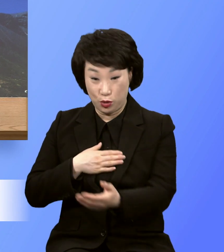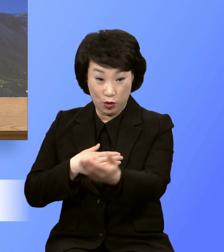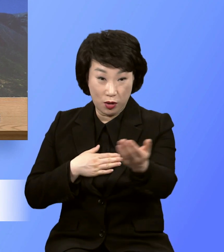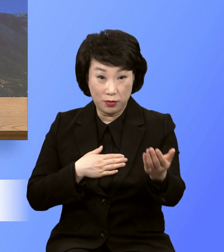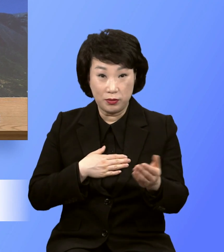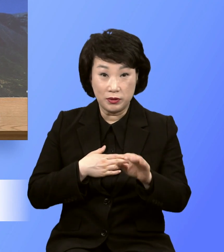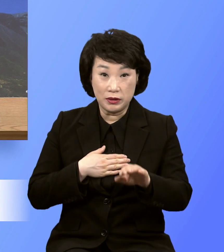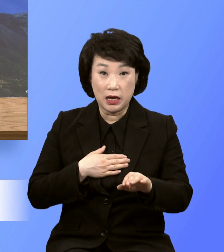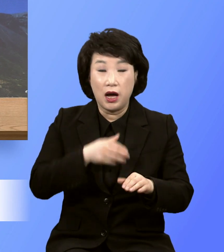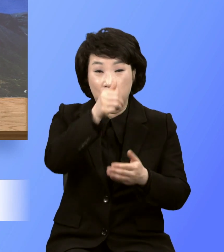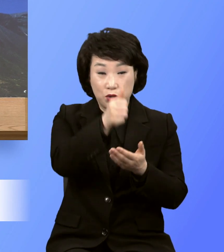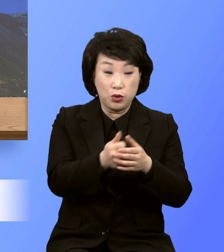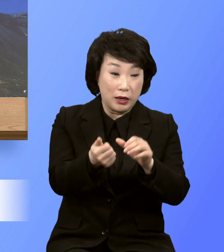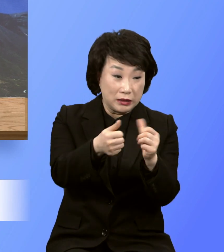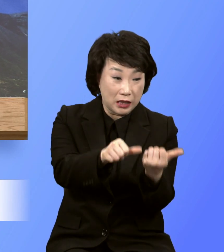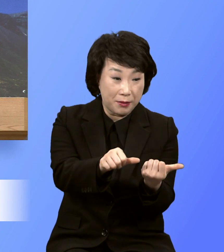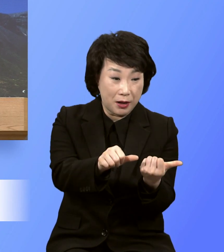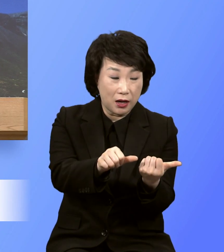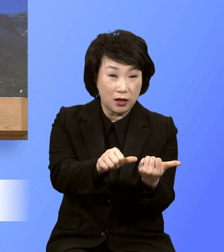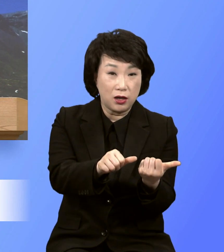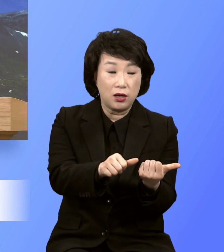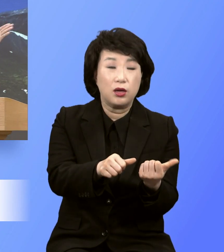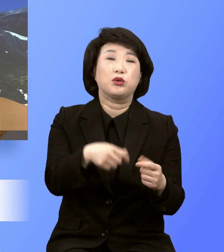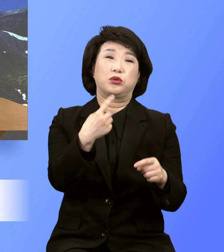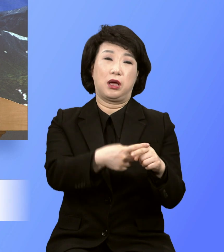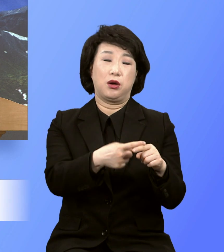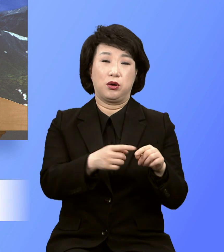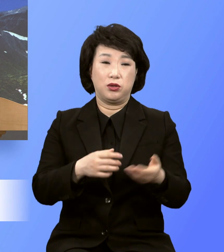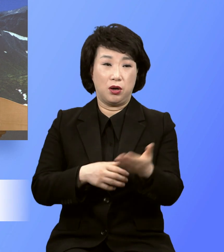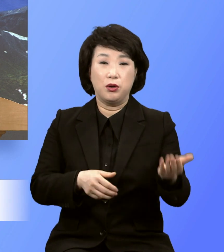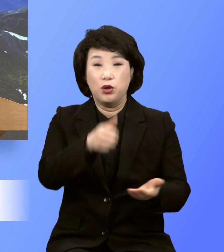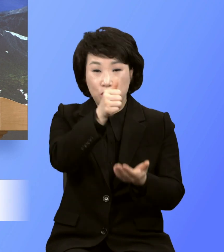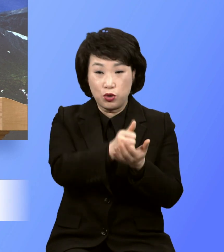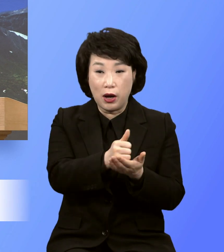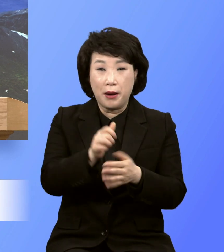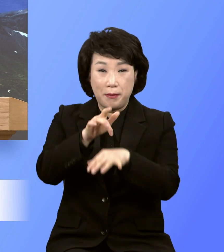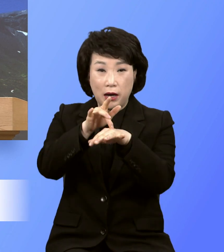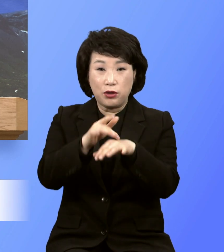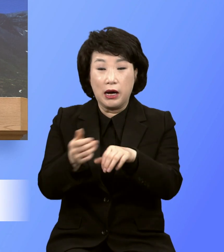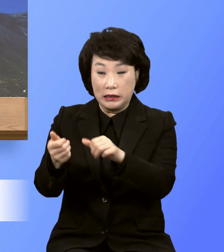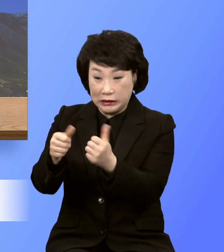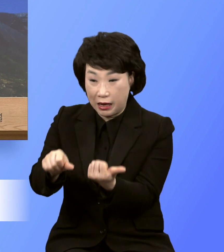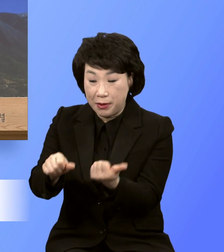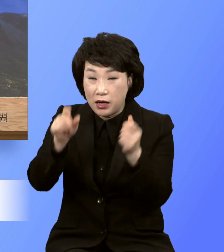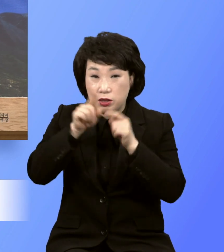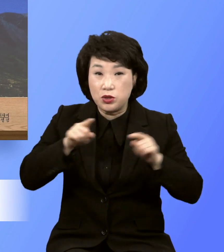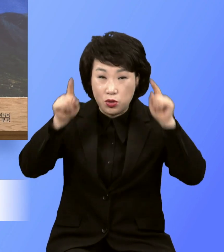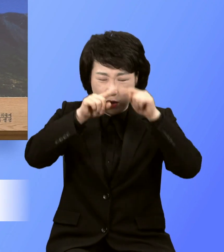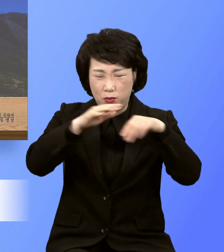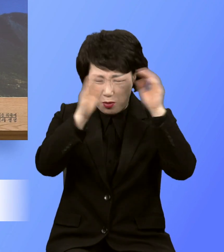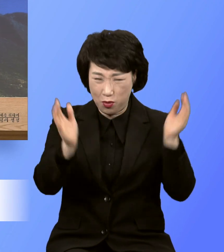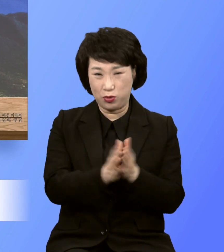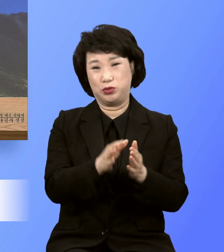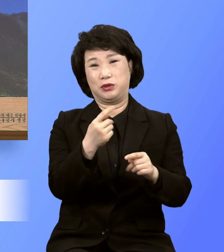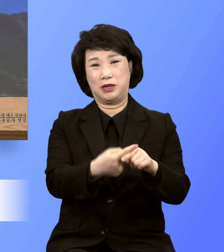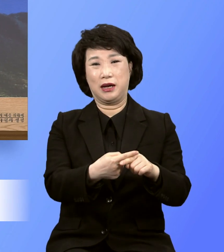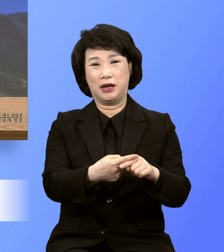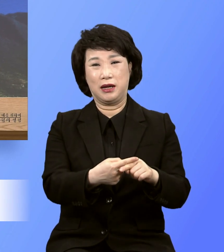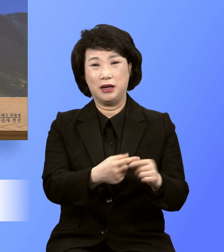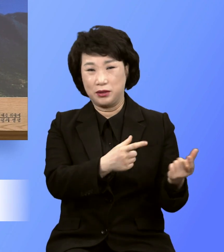여러분 죄와 사망 동격이요 죄와 마귀와 사망과 지옥은 같은